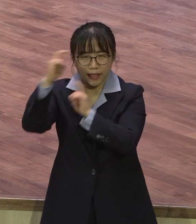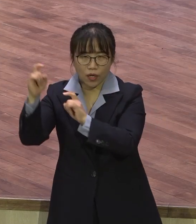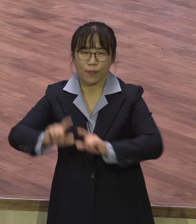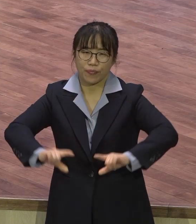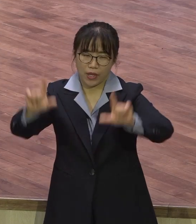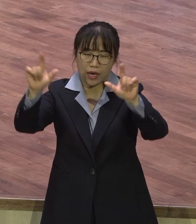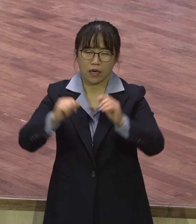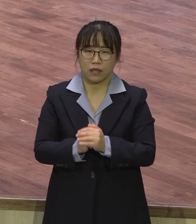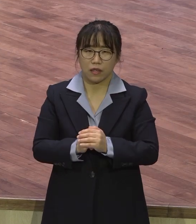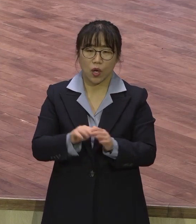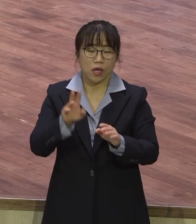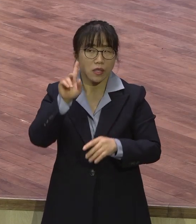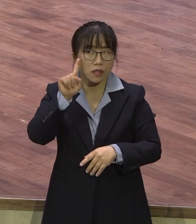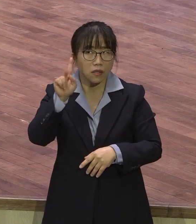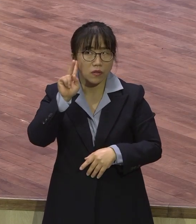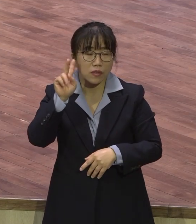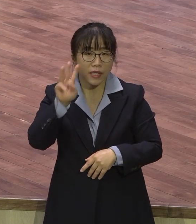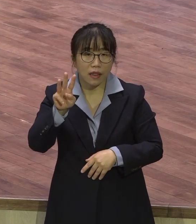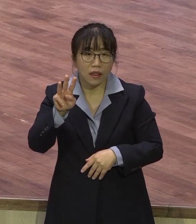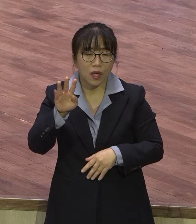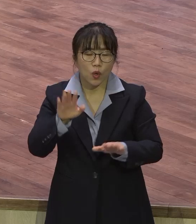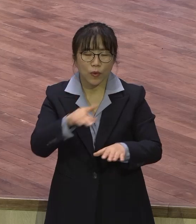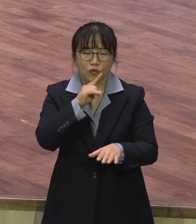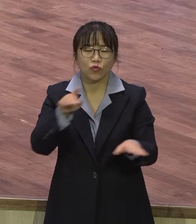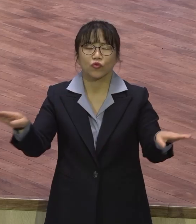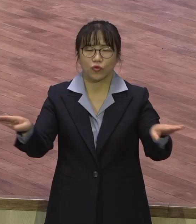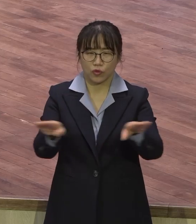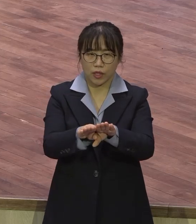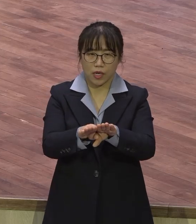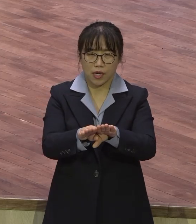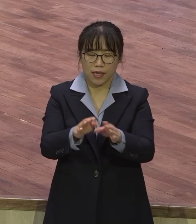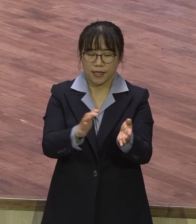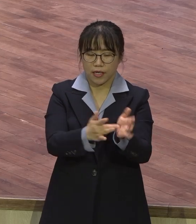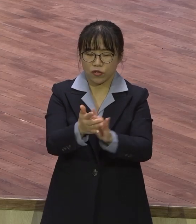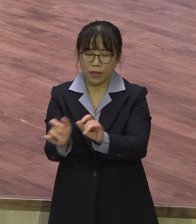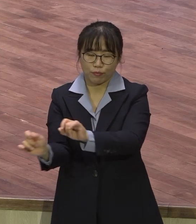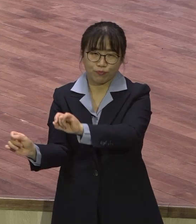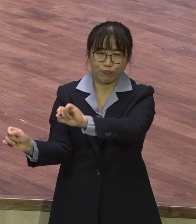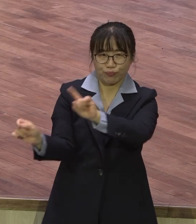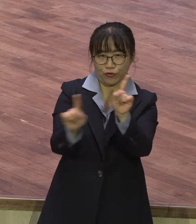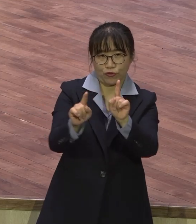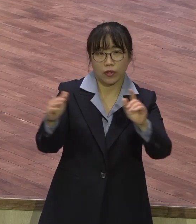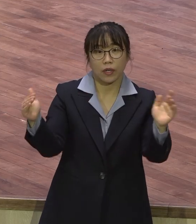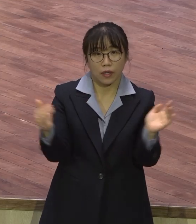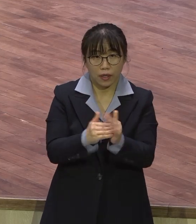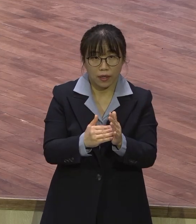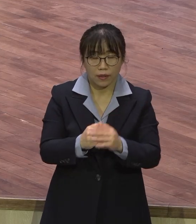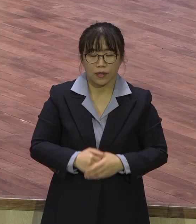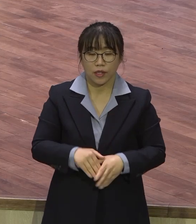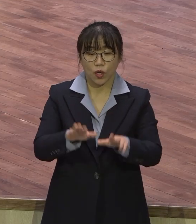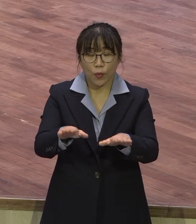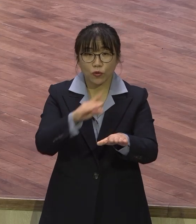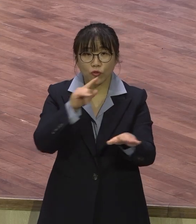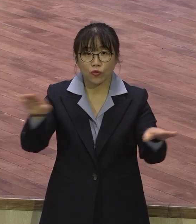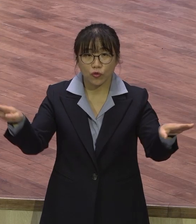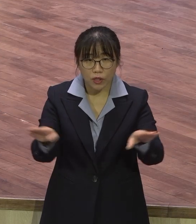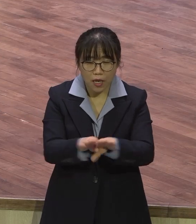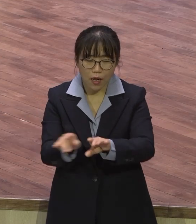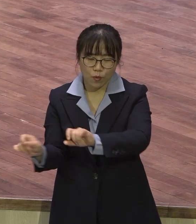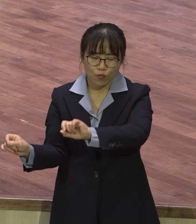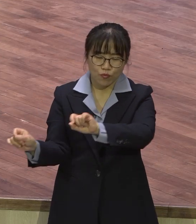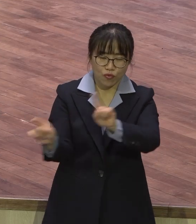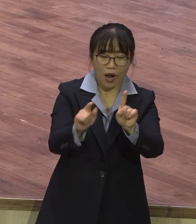날인데 이번 주일이죠 주일에 예수님이 부활하셨어요 부활하셨는데 이번 주간 주일 부활